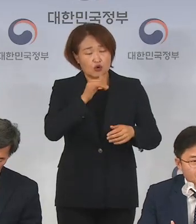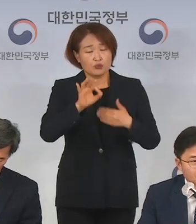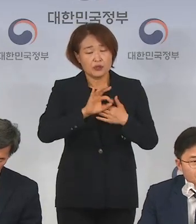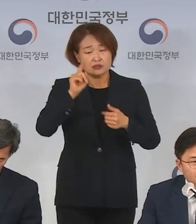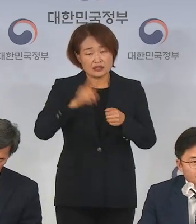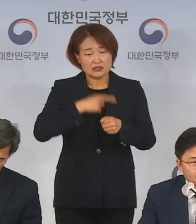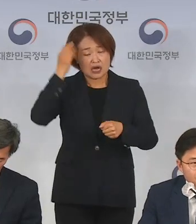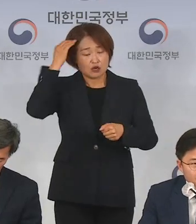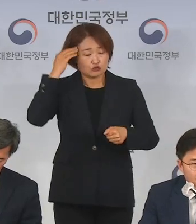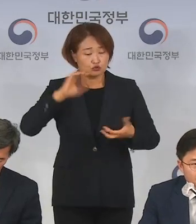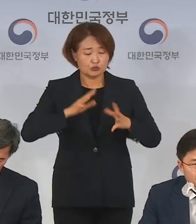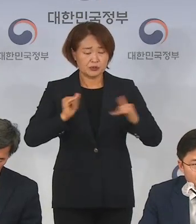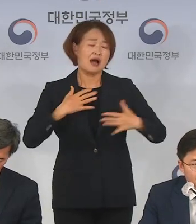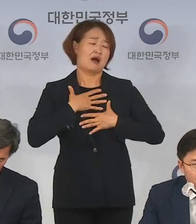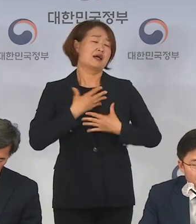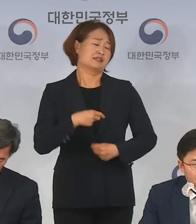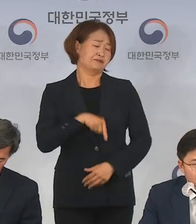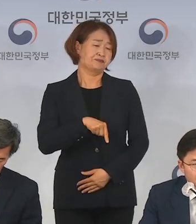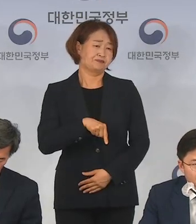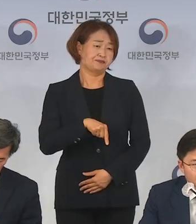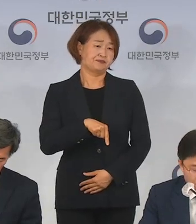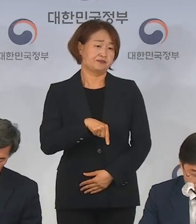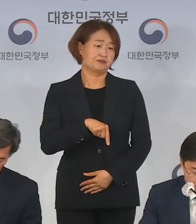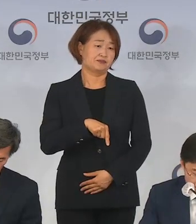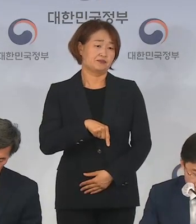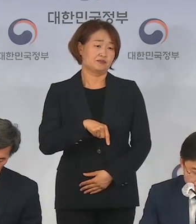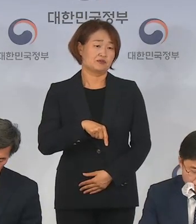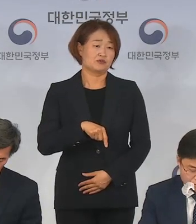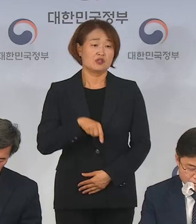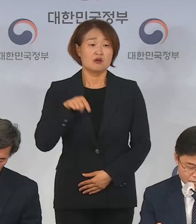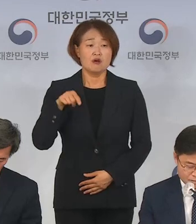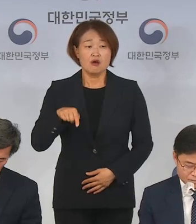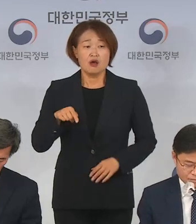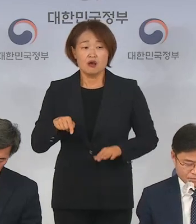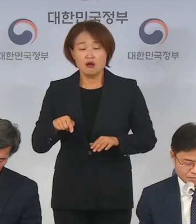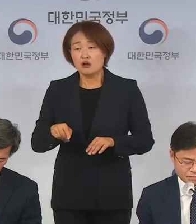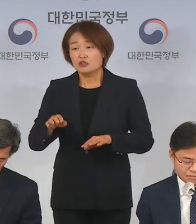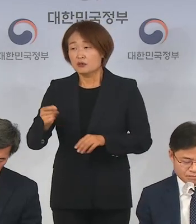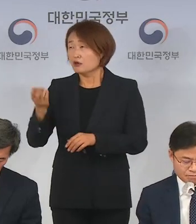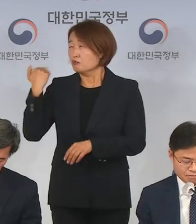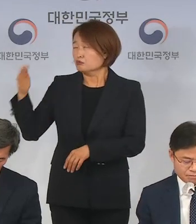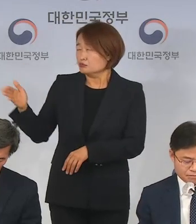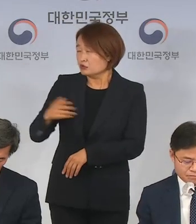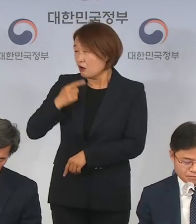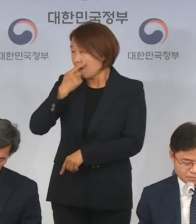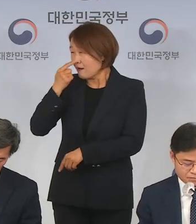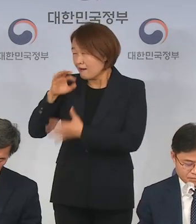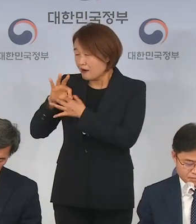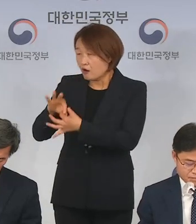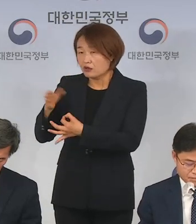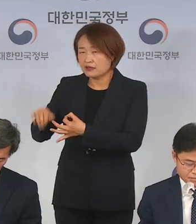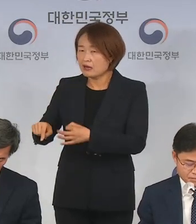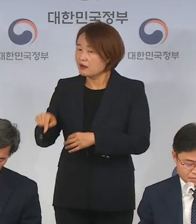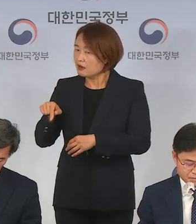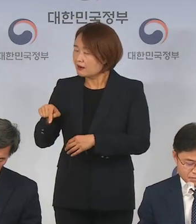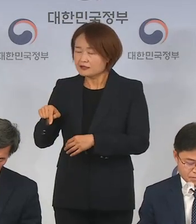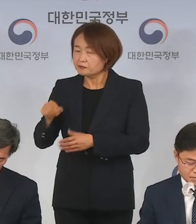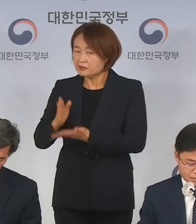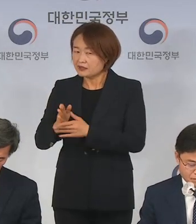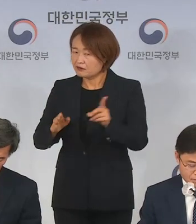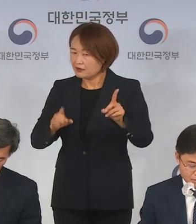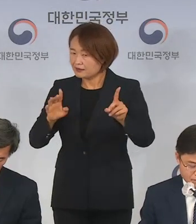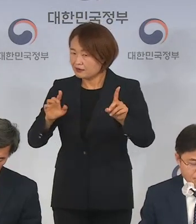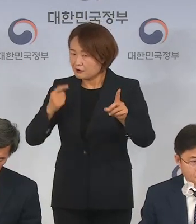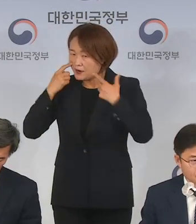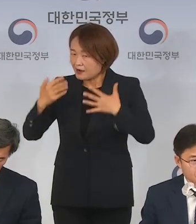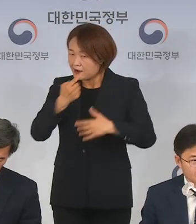가서 우리가 확인을 해야겠대. 21년부터 계속 쭉 봤는데 이것만큼은 현장 가서 딱 확인해보면 이거 가지고 국민들한테